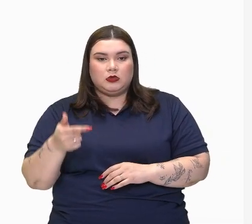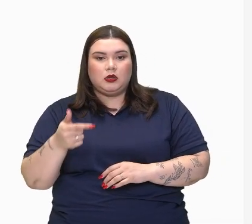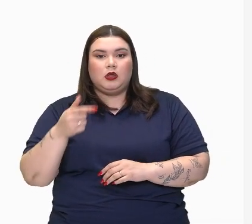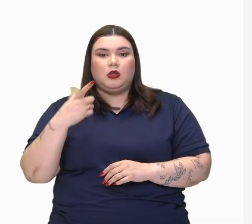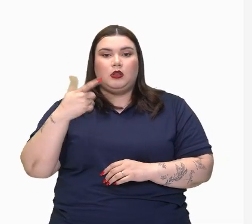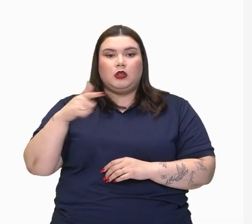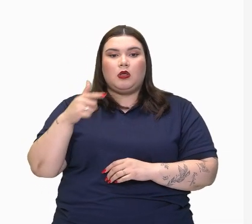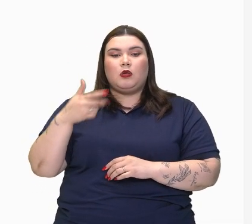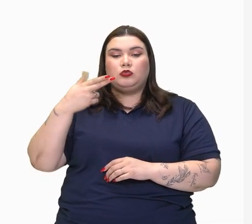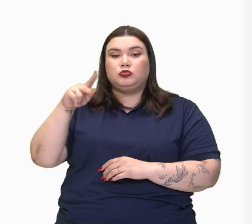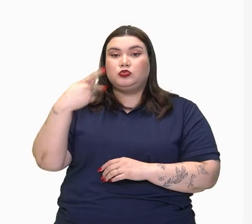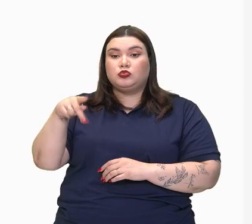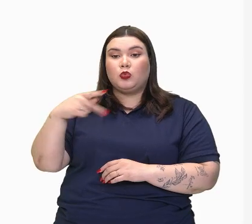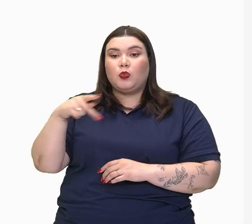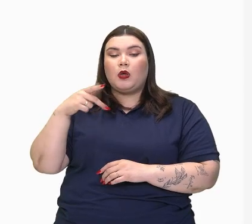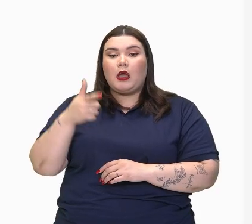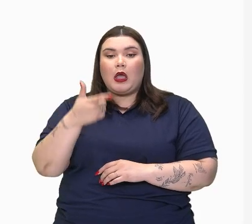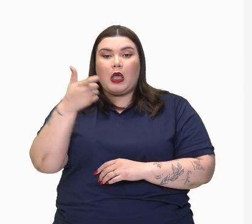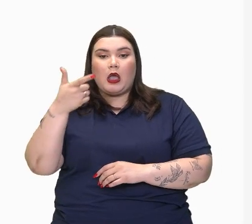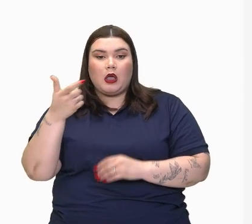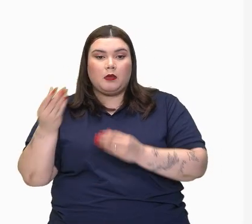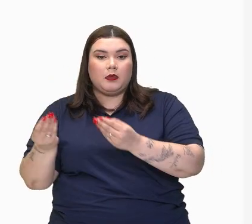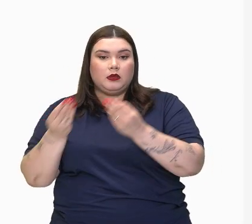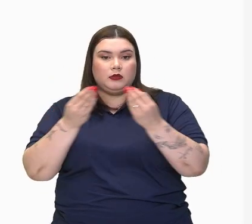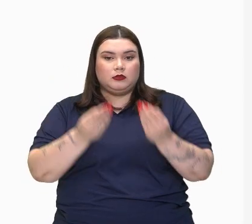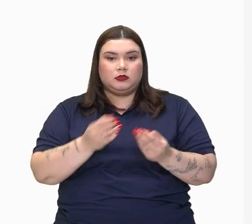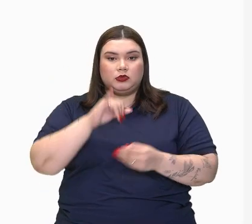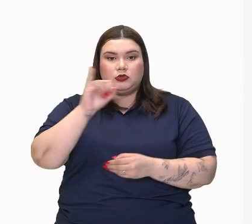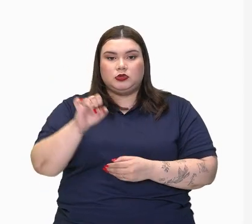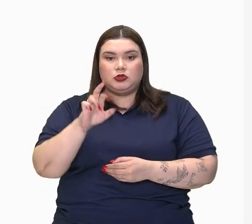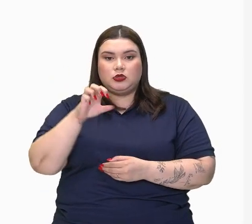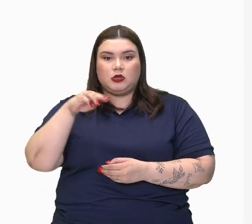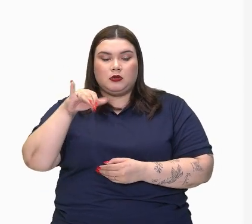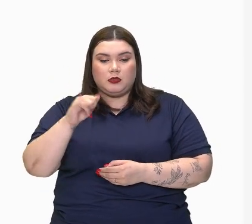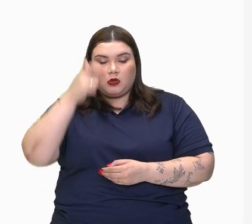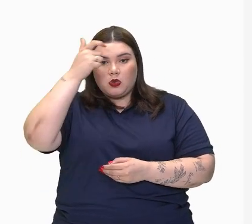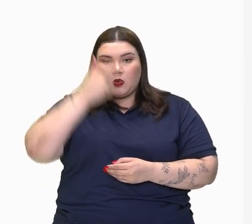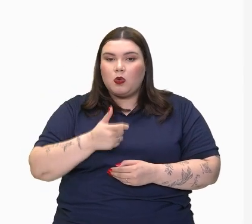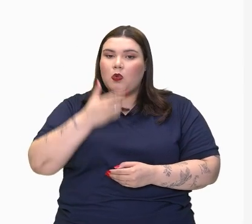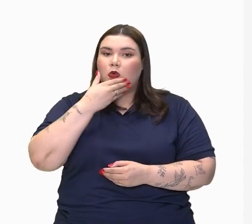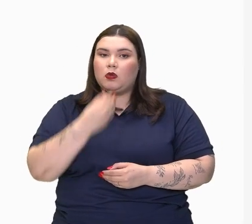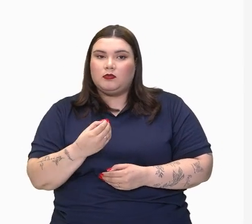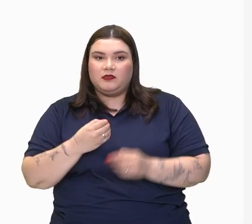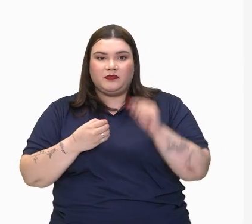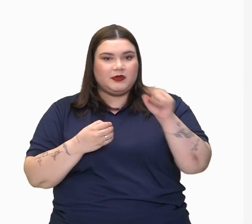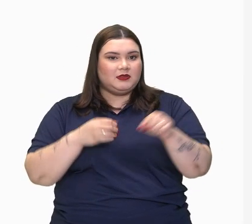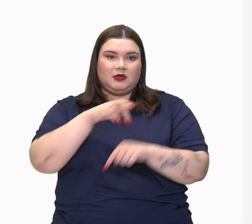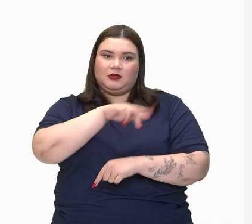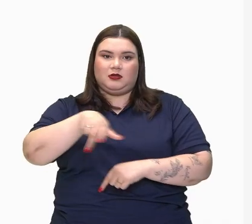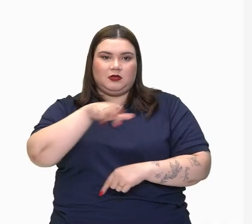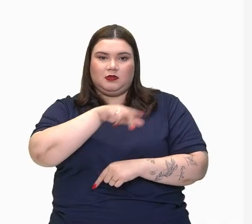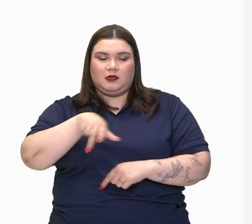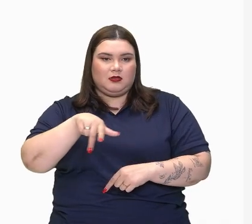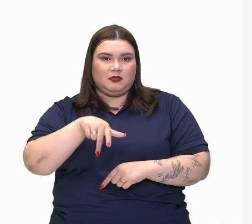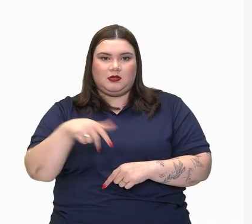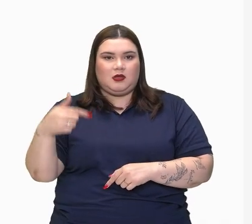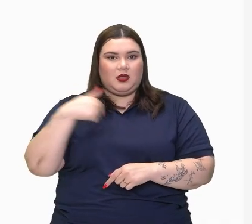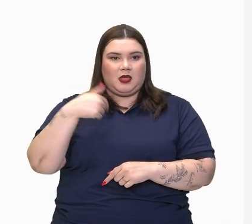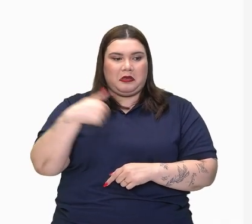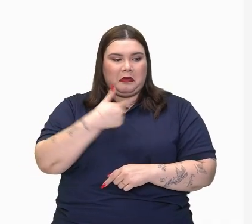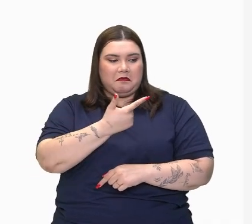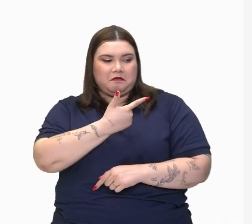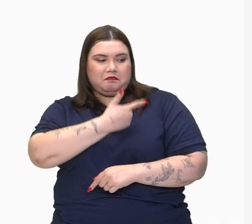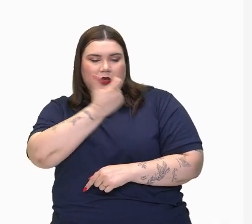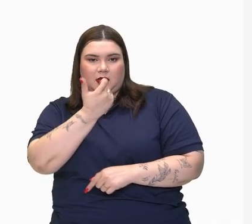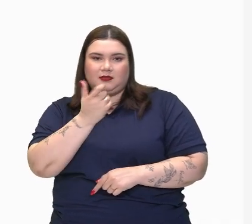arma que seu primo Pablo lhe deu. Jeremias, eu sou homem, coisa que você não é. E não atiro